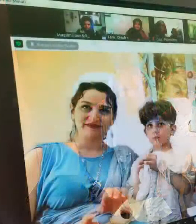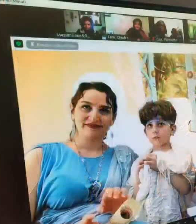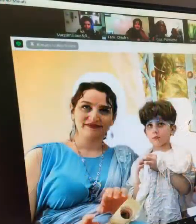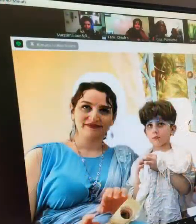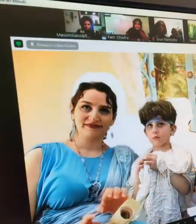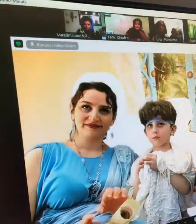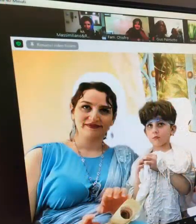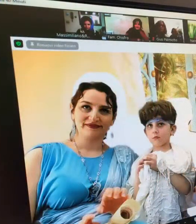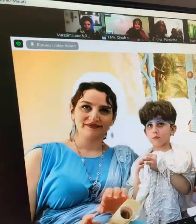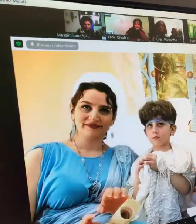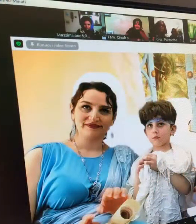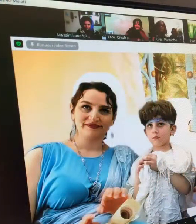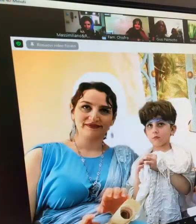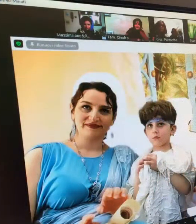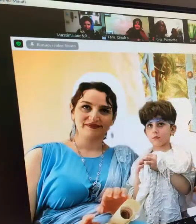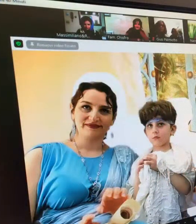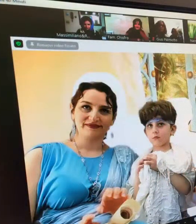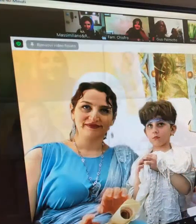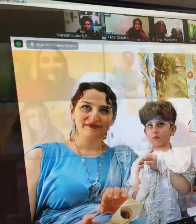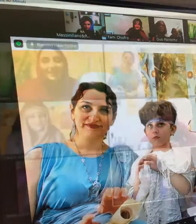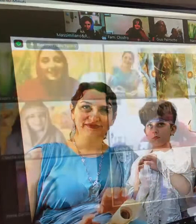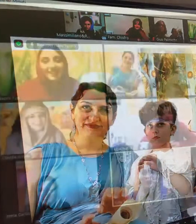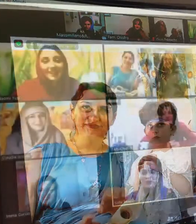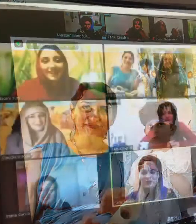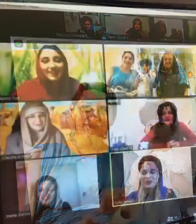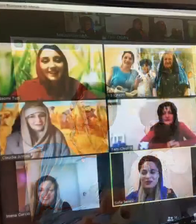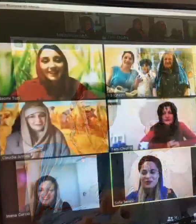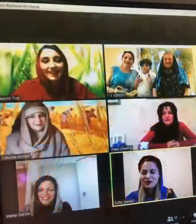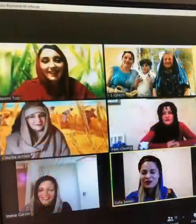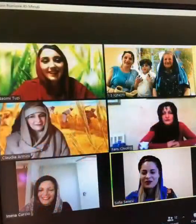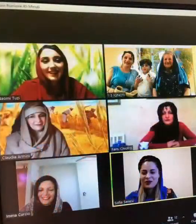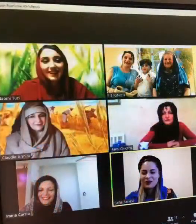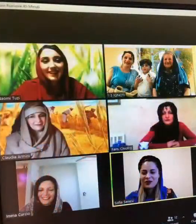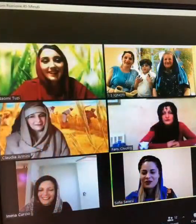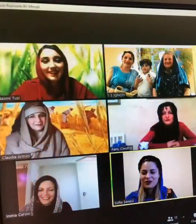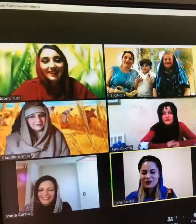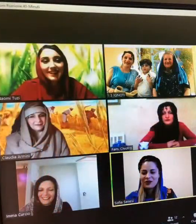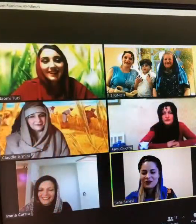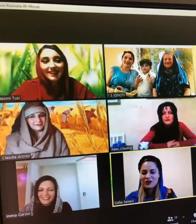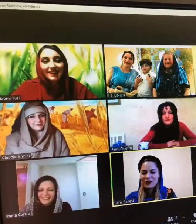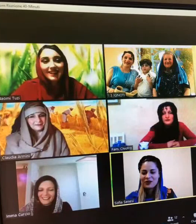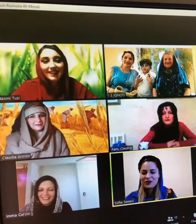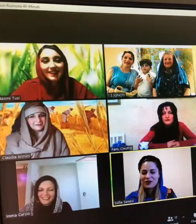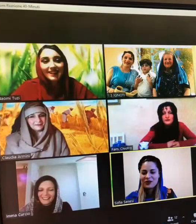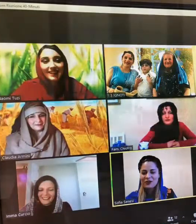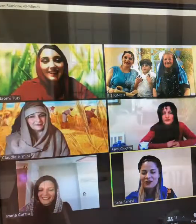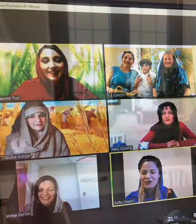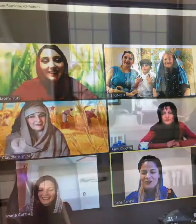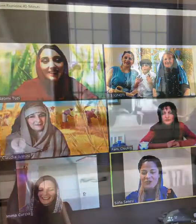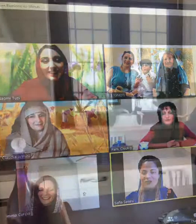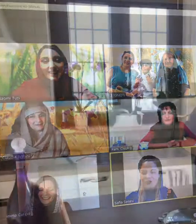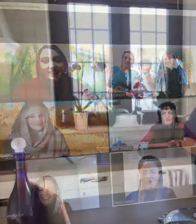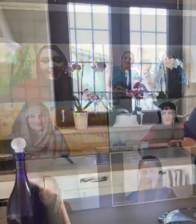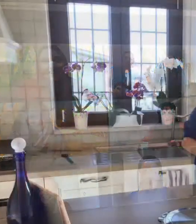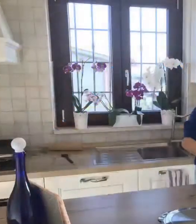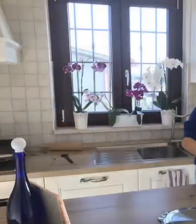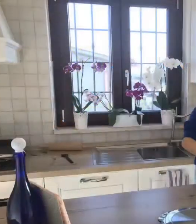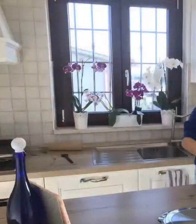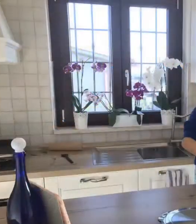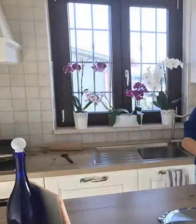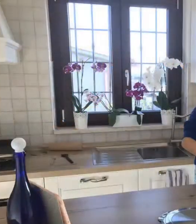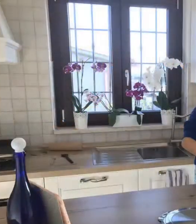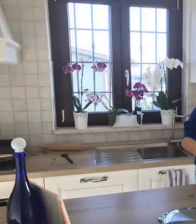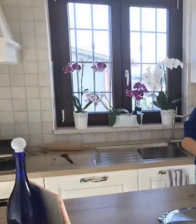perfetto e bella star con te Geova quanti doni buoni quanto